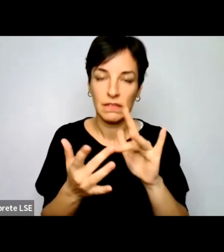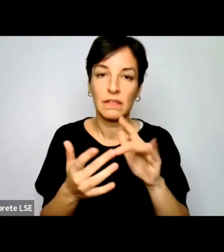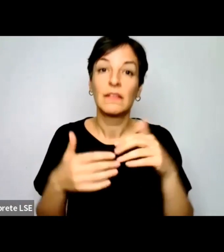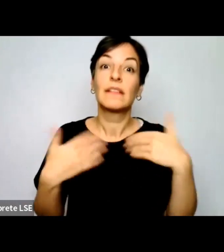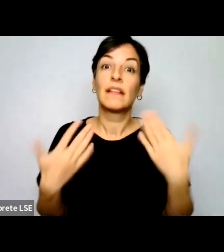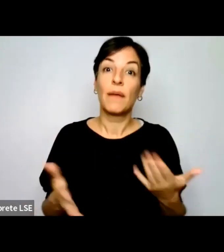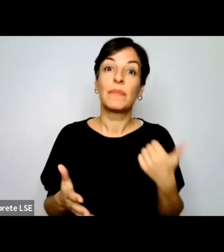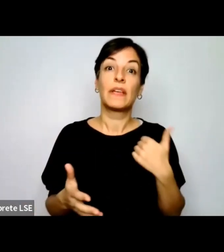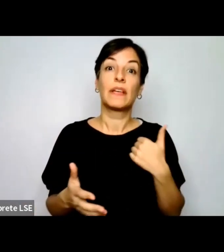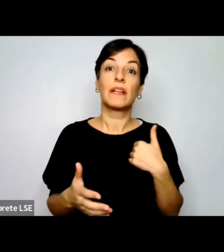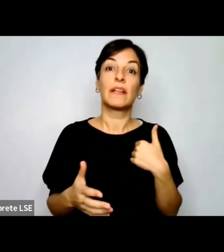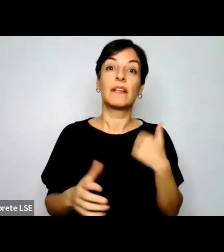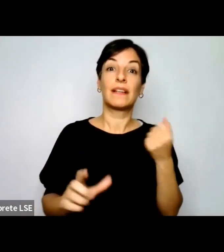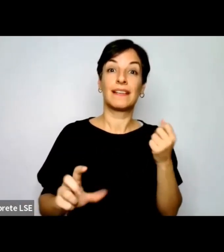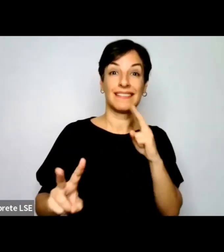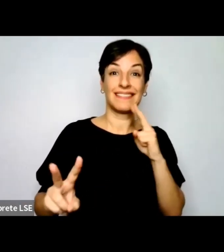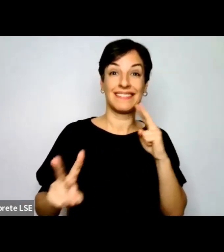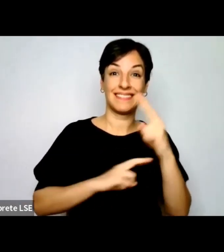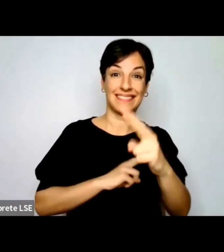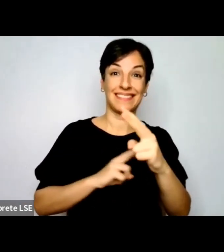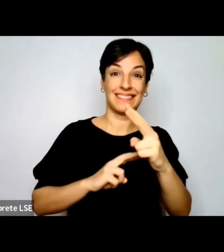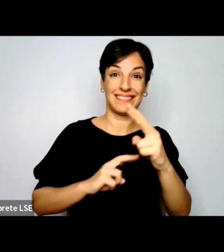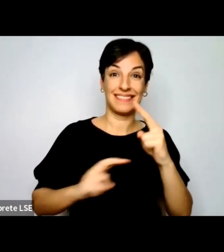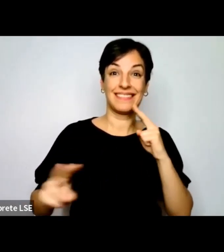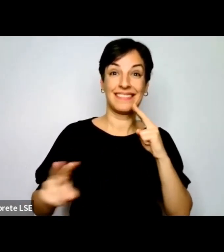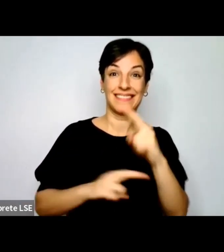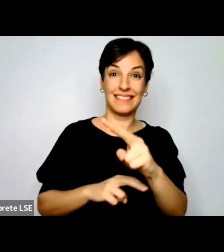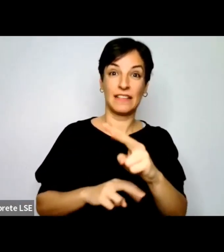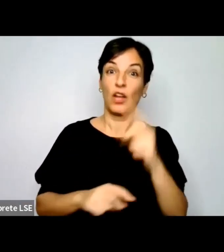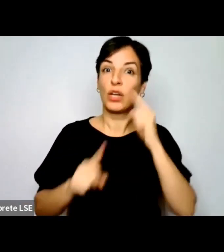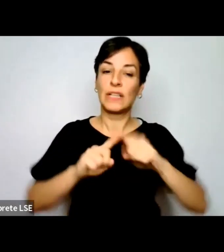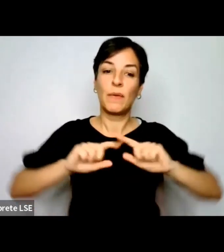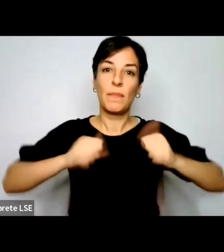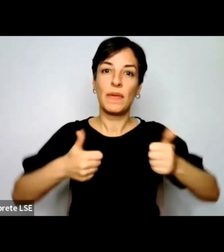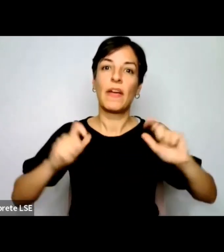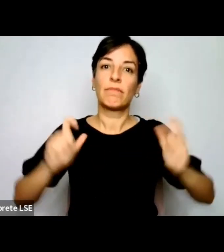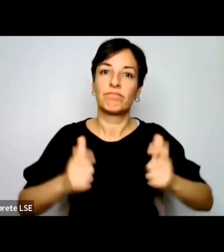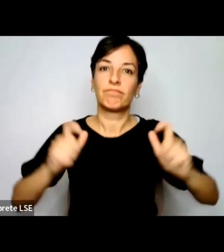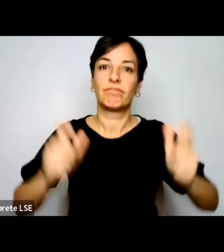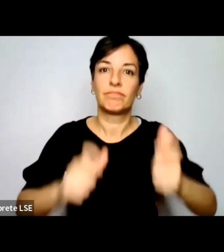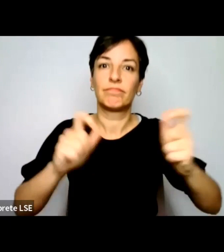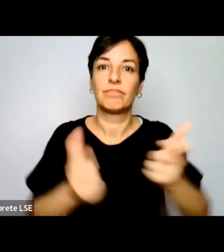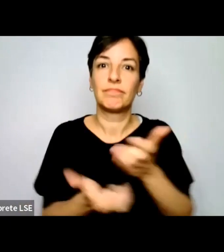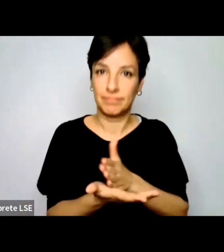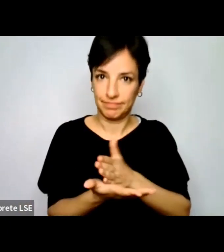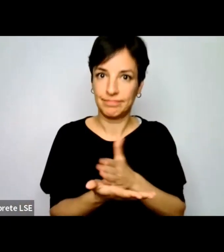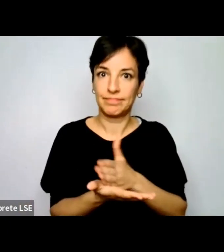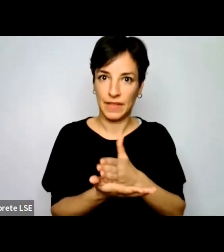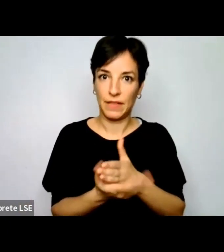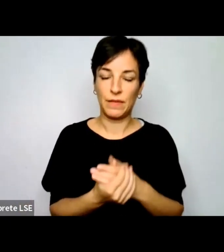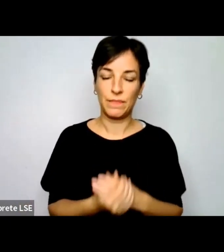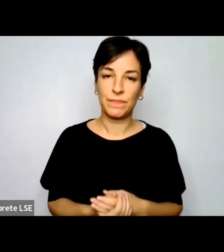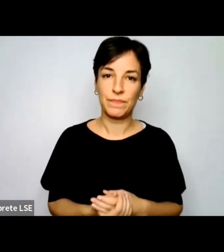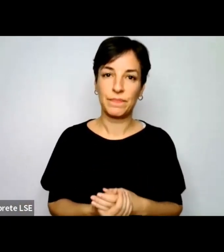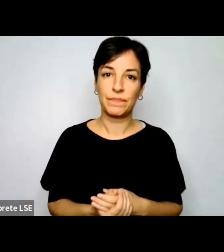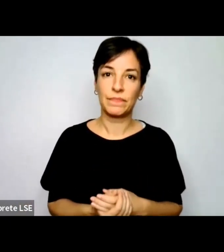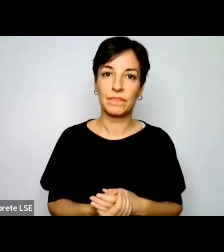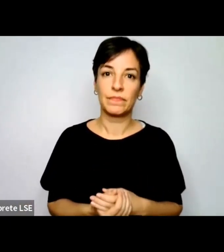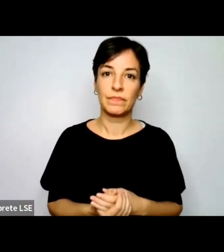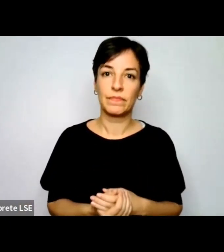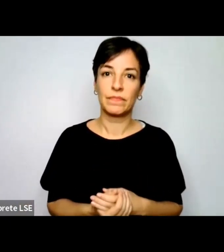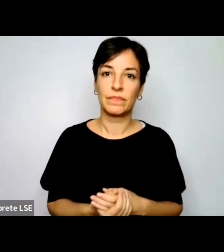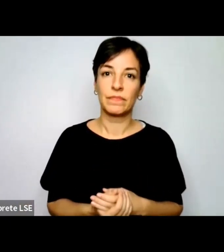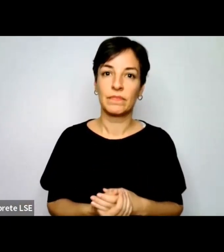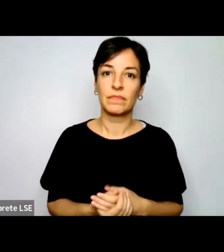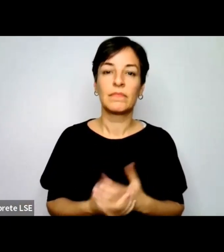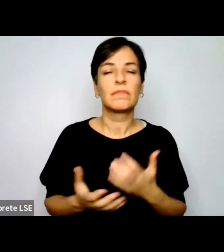la comunicación correspondiente para comenzar con las sesiones de mediación. Si os resulta un poco